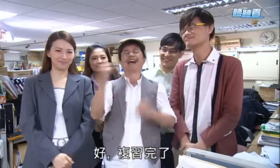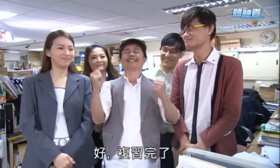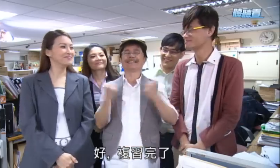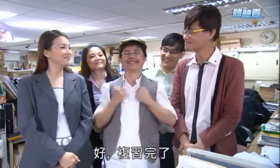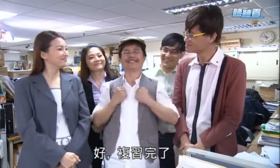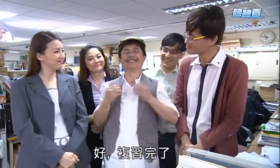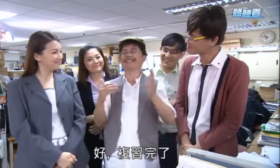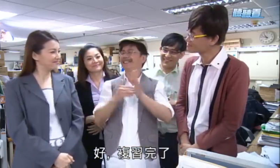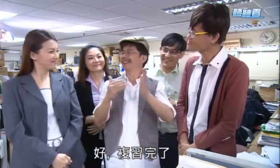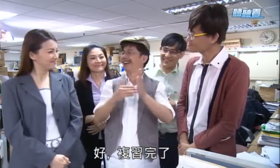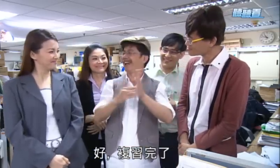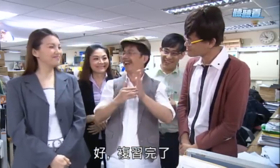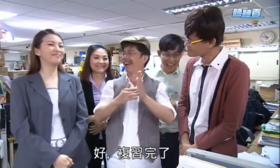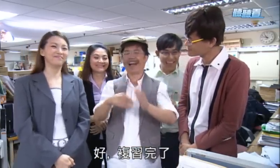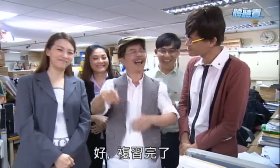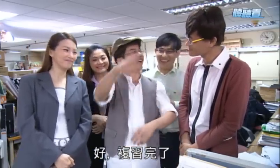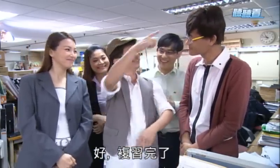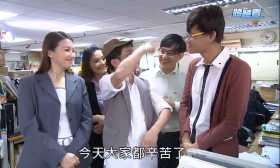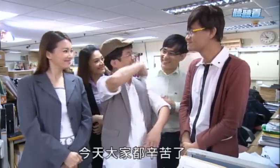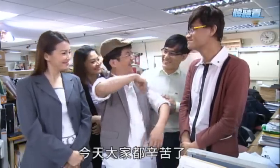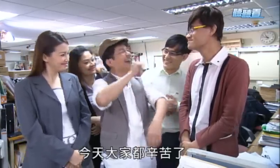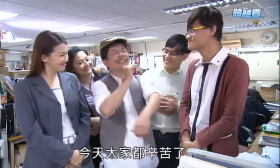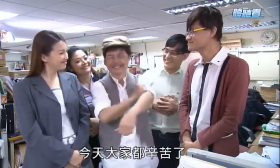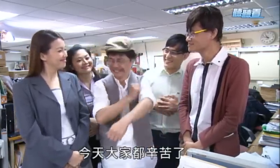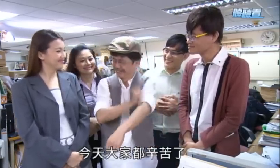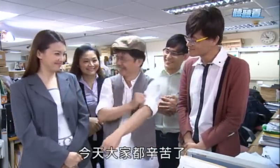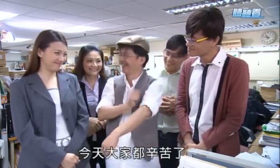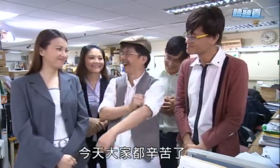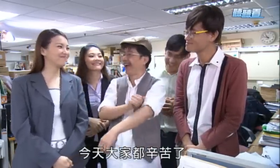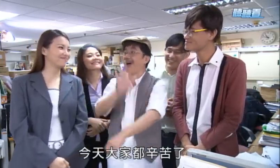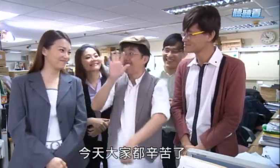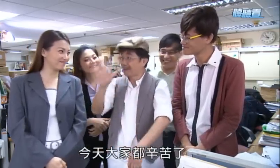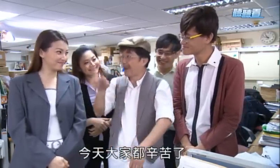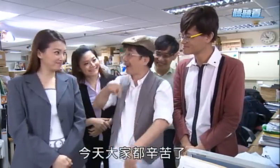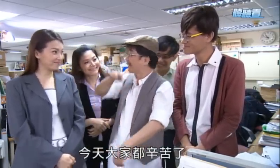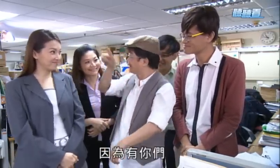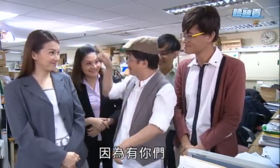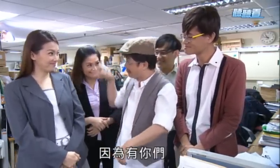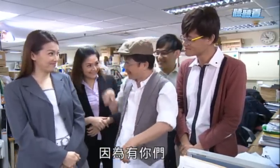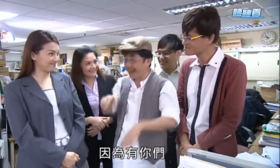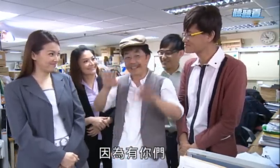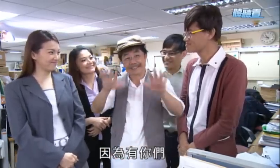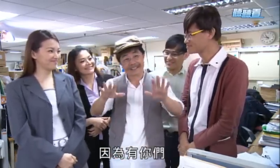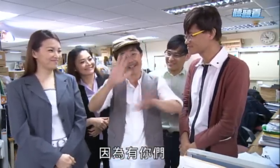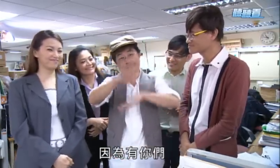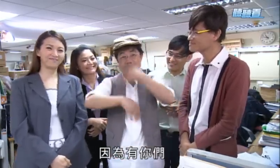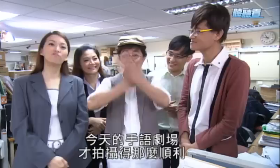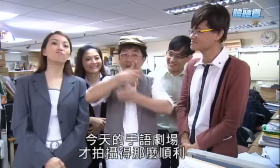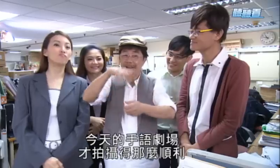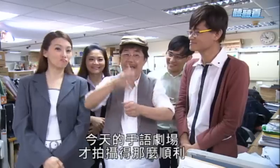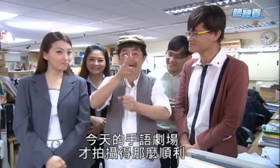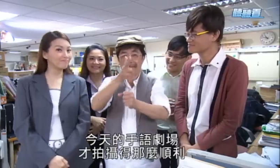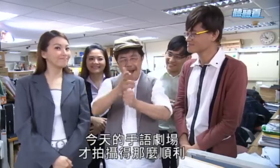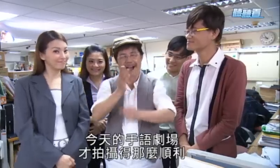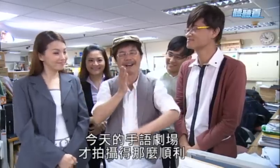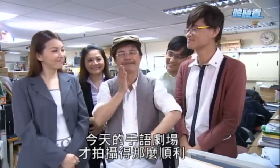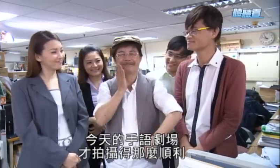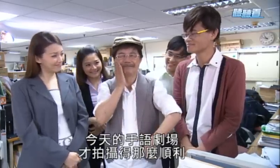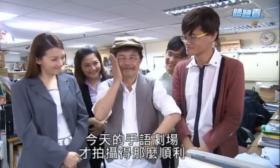好，复习完了。今天啊，大家都辛苦了，因为有你们，今天的手语剧场才拍